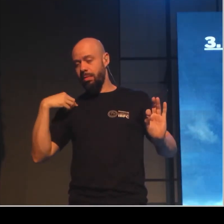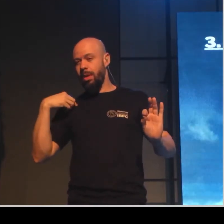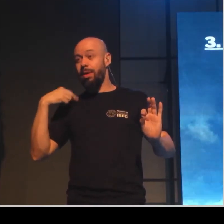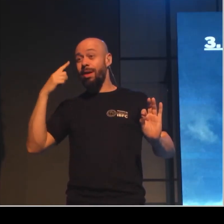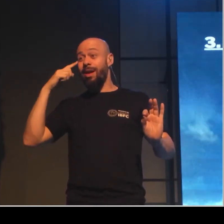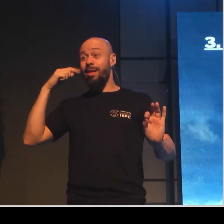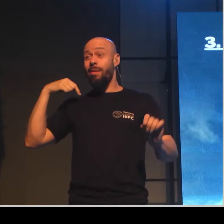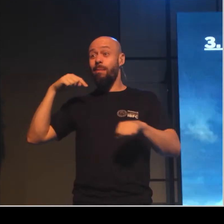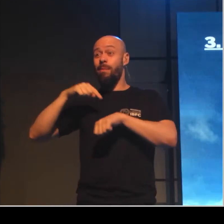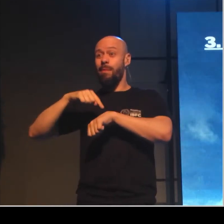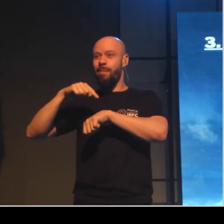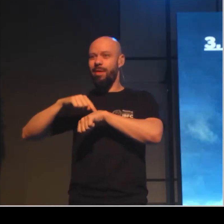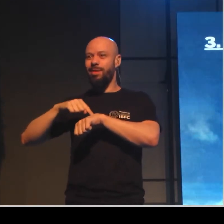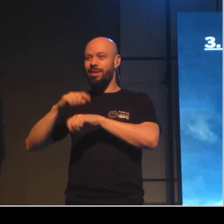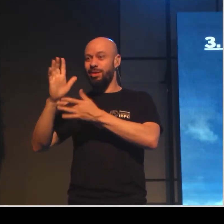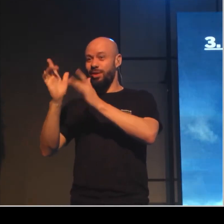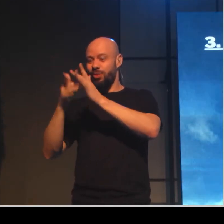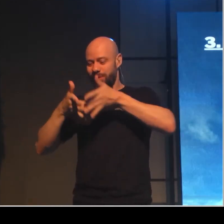manjedoura, numa estrebaria,